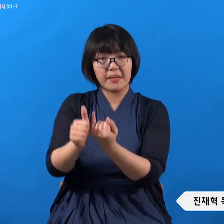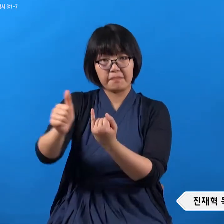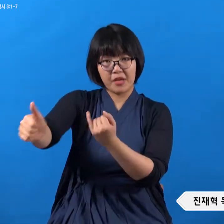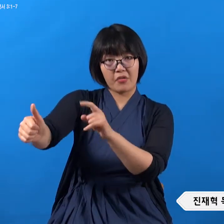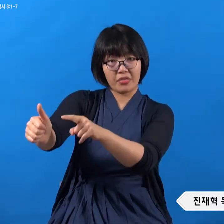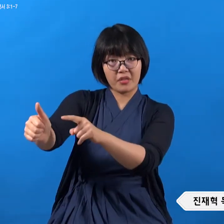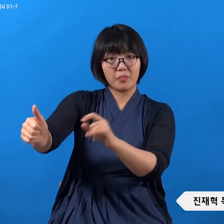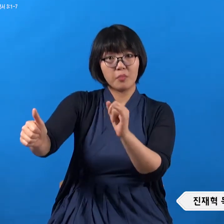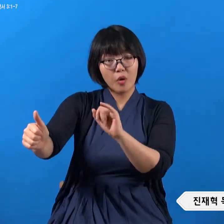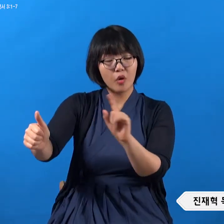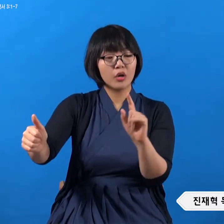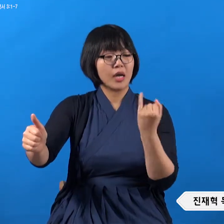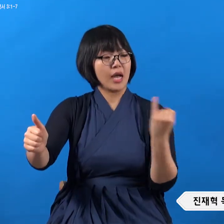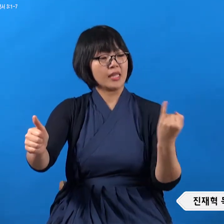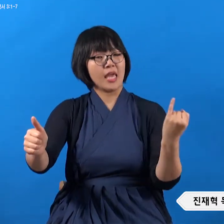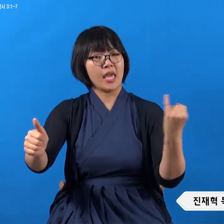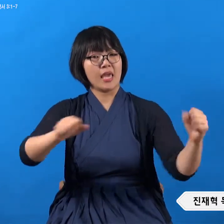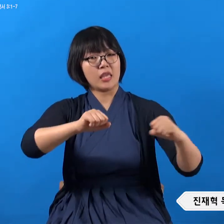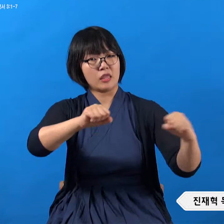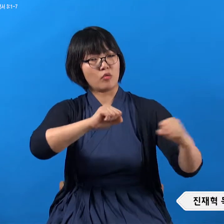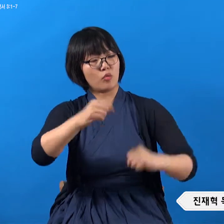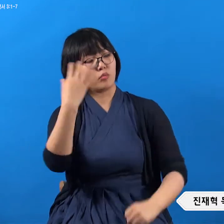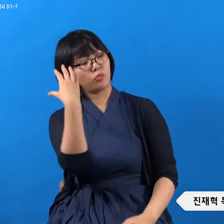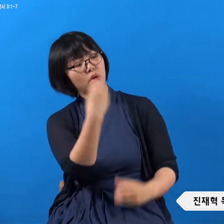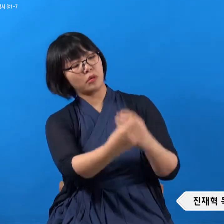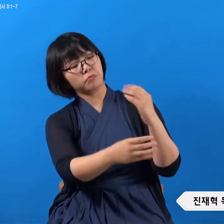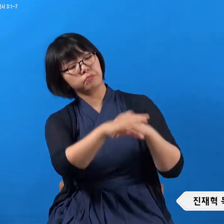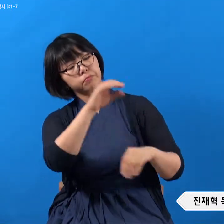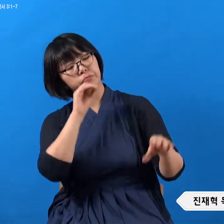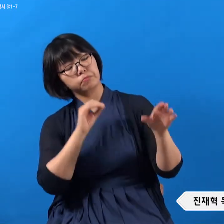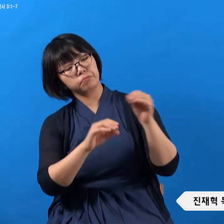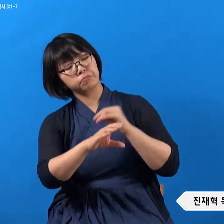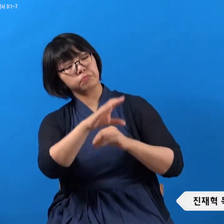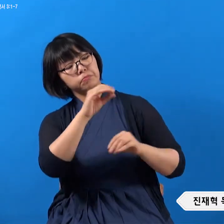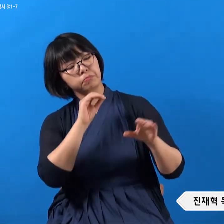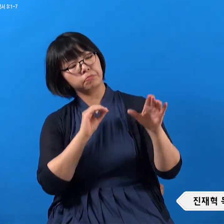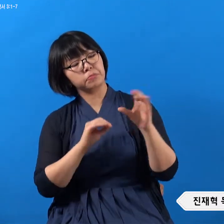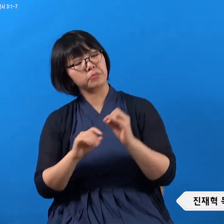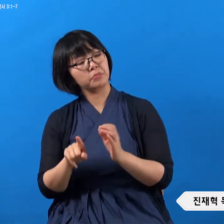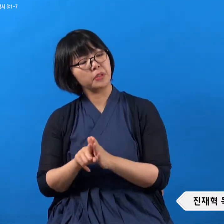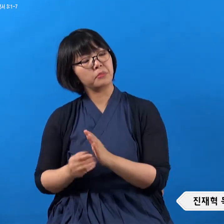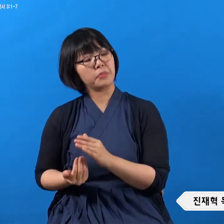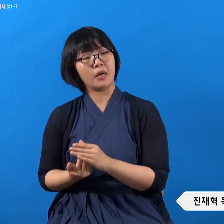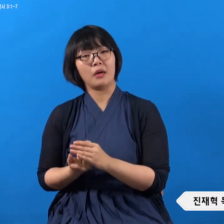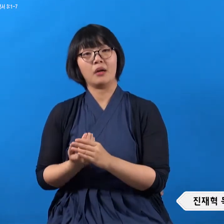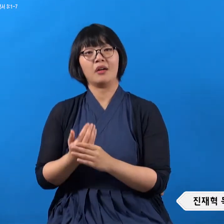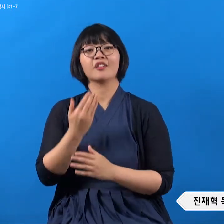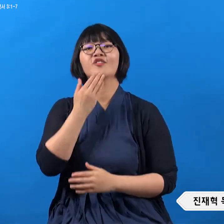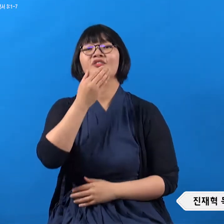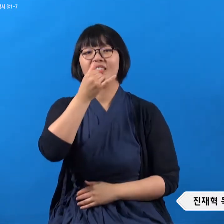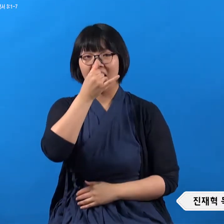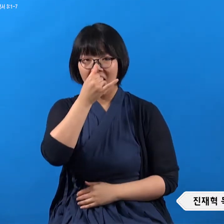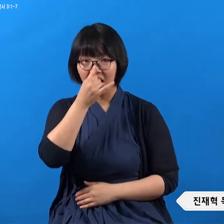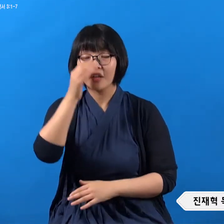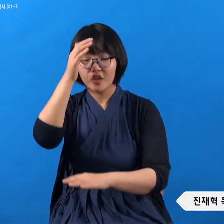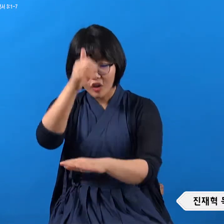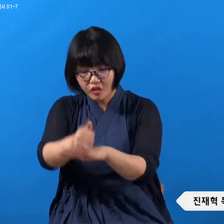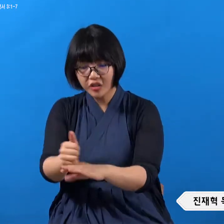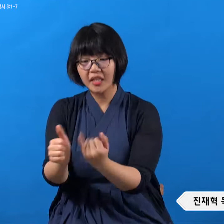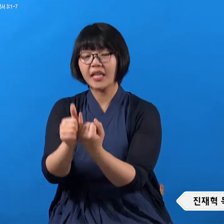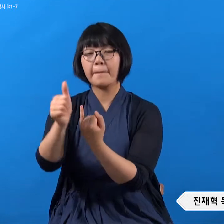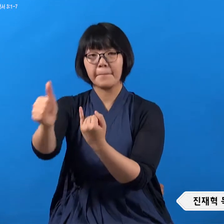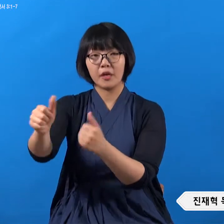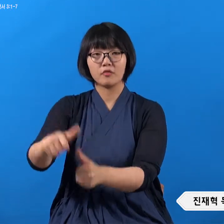말미암아 구원을 받게 하려 함이라. 믿지 않는 남편도 아내의 정결한 행실을